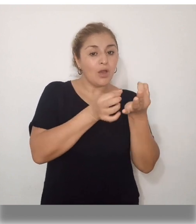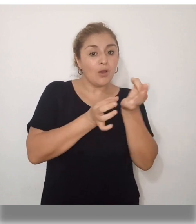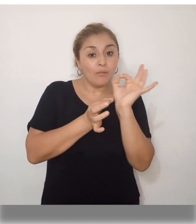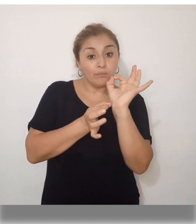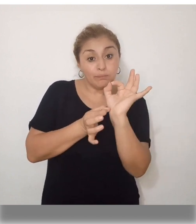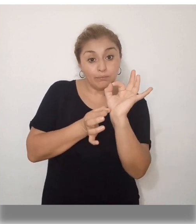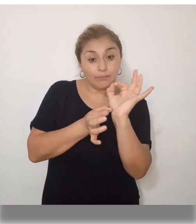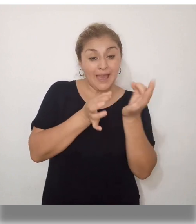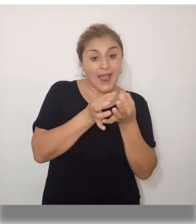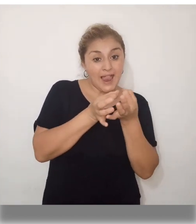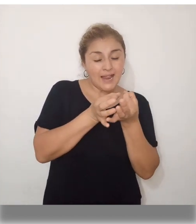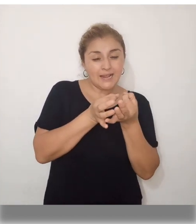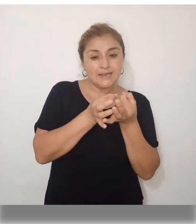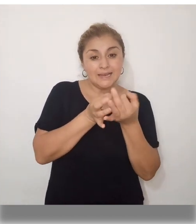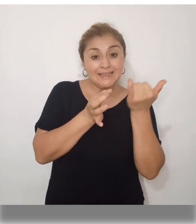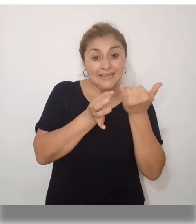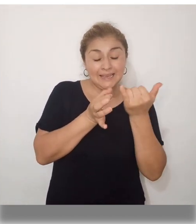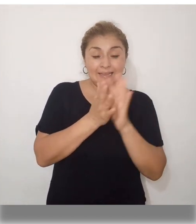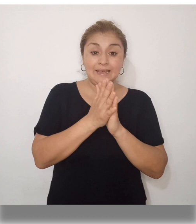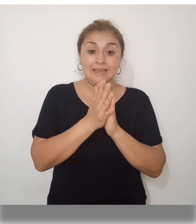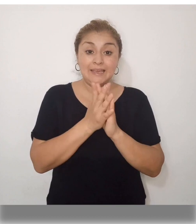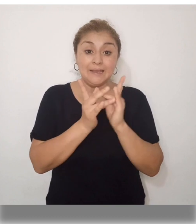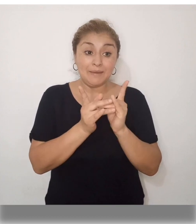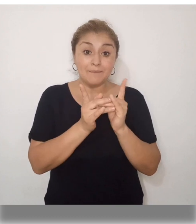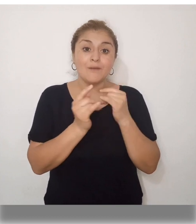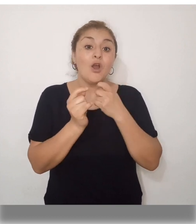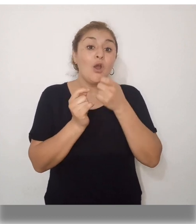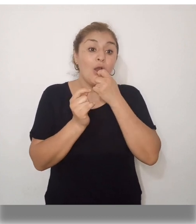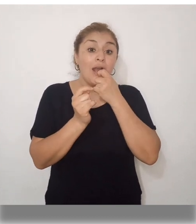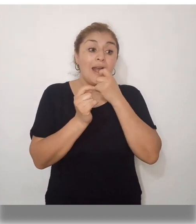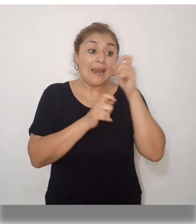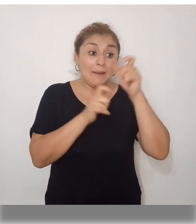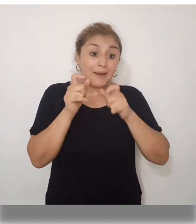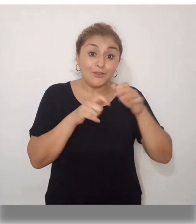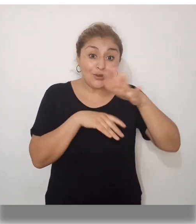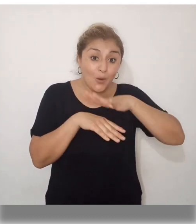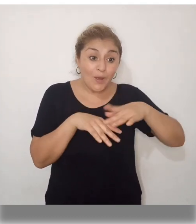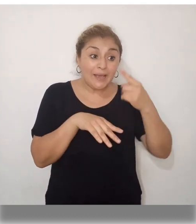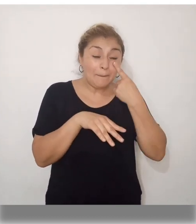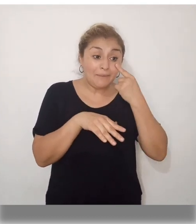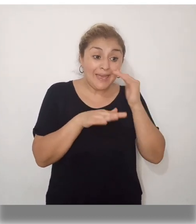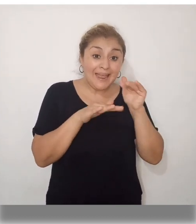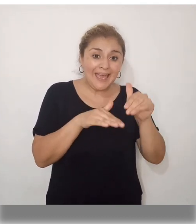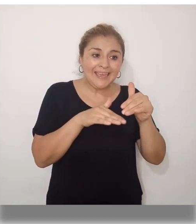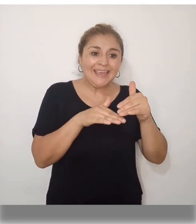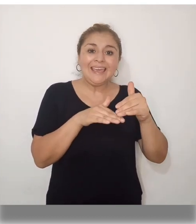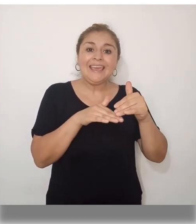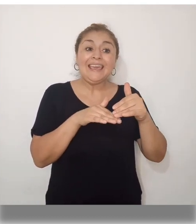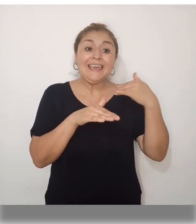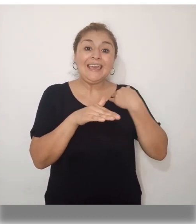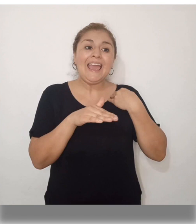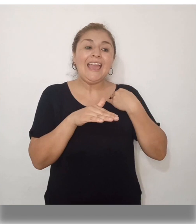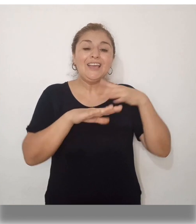en lugar de colocar en la Vereda un alambrado o levantar una pared coloca